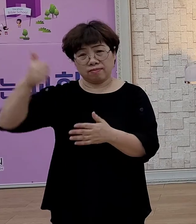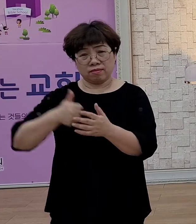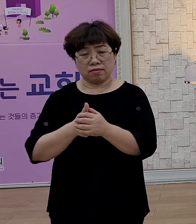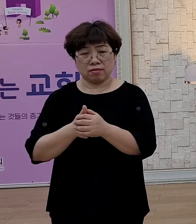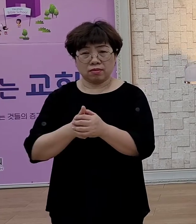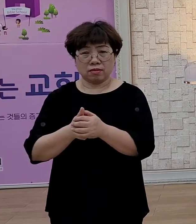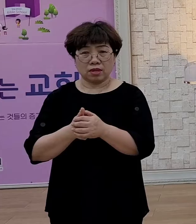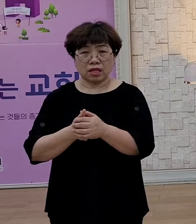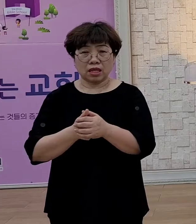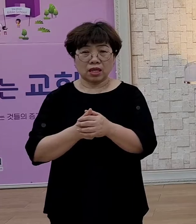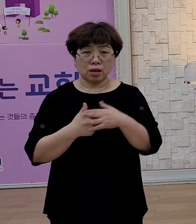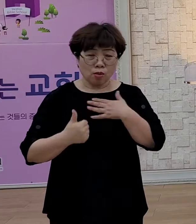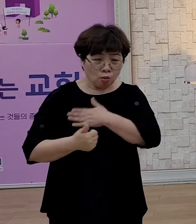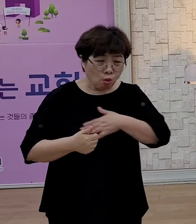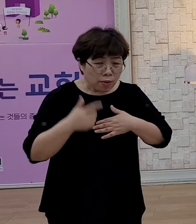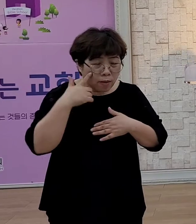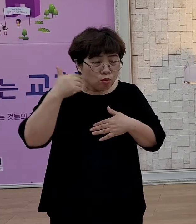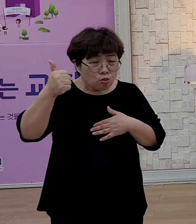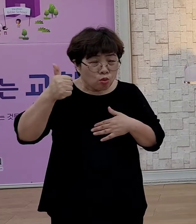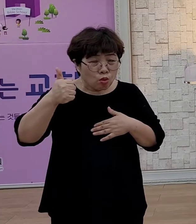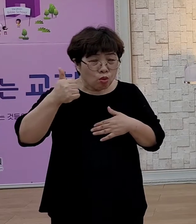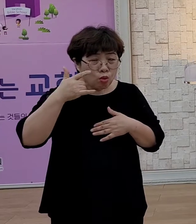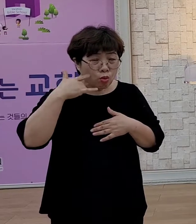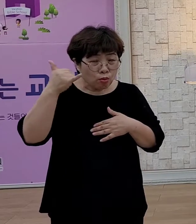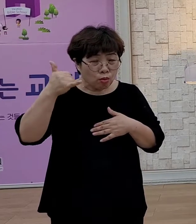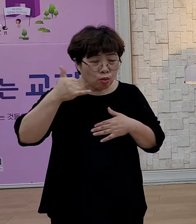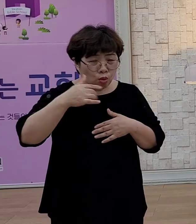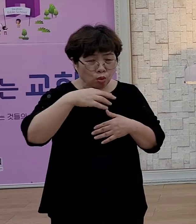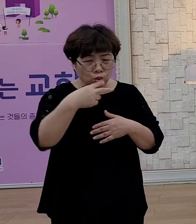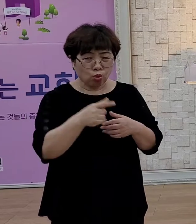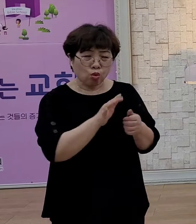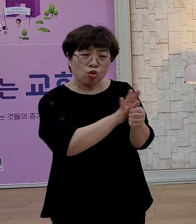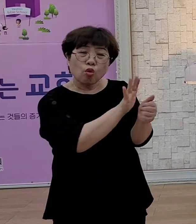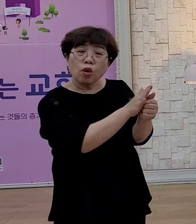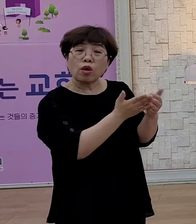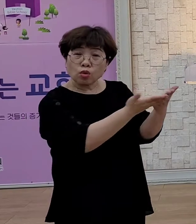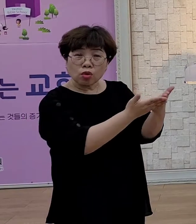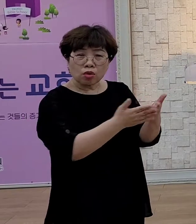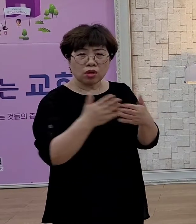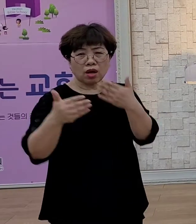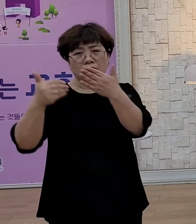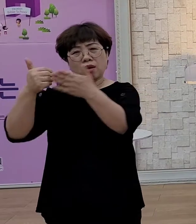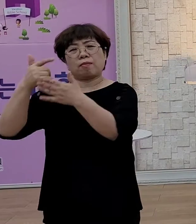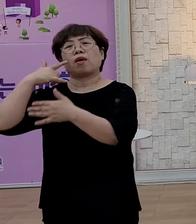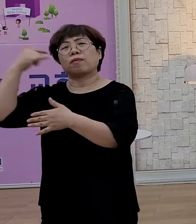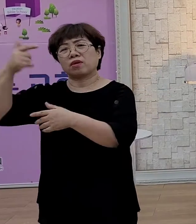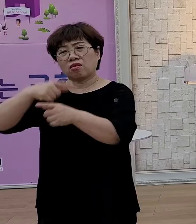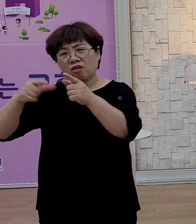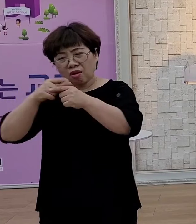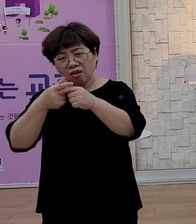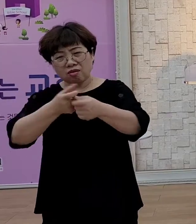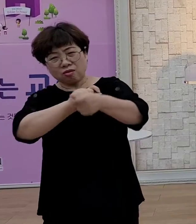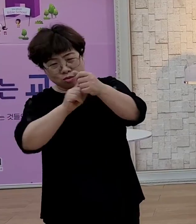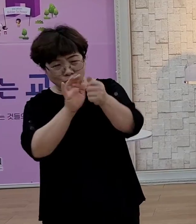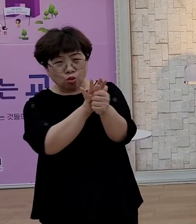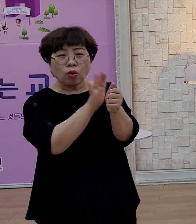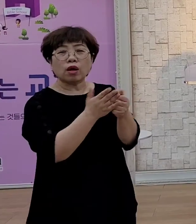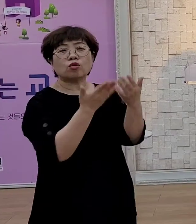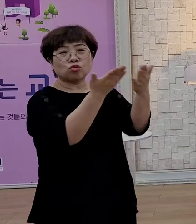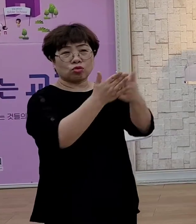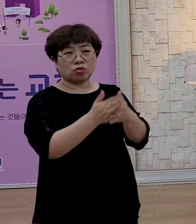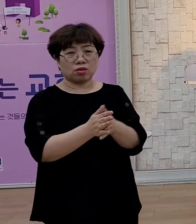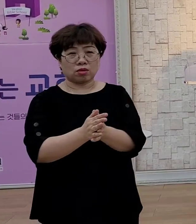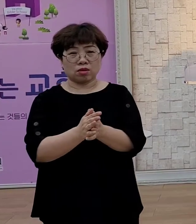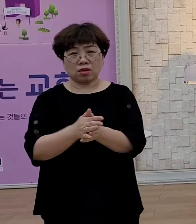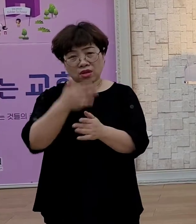인간의 부모, 육신의 부모도 그런데 하물며 우리 하나님이 어떤 하나님? 아버지시죠. 당연히